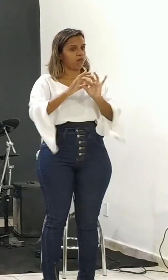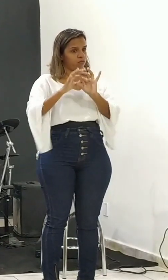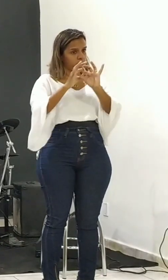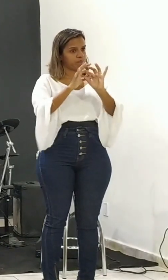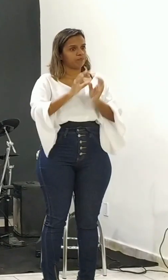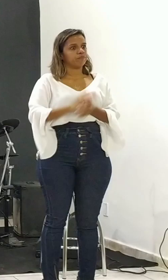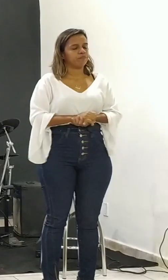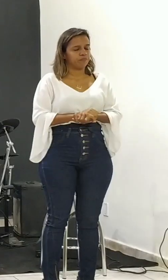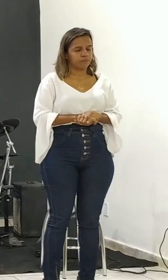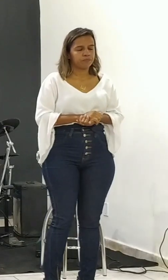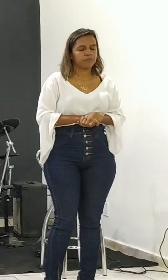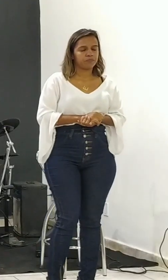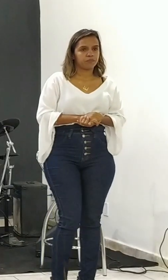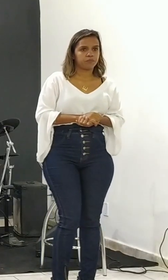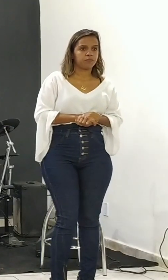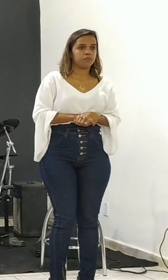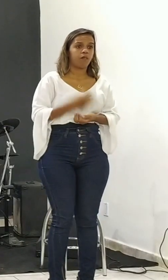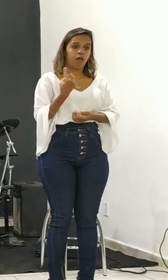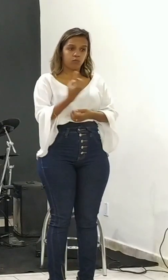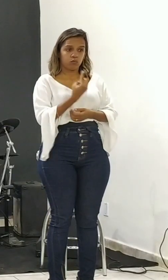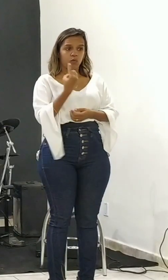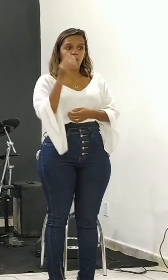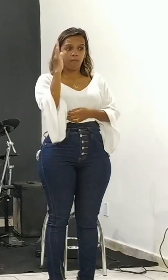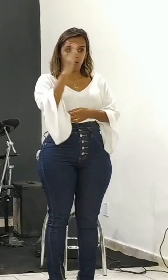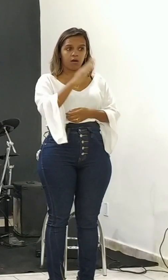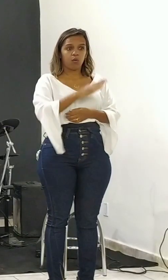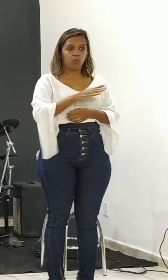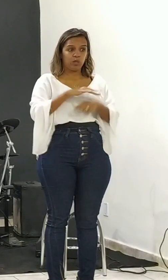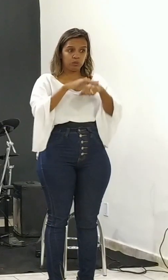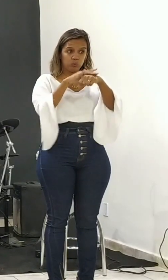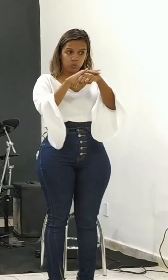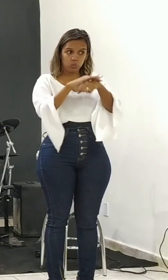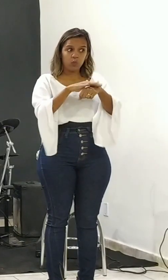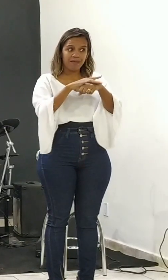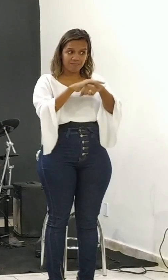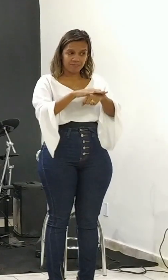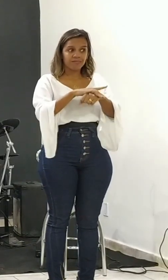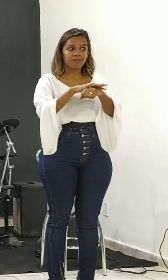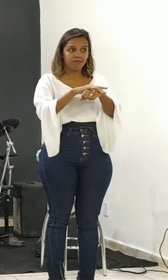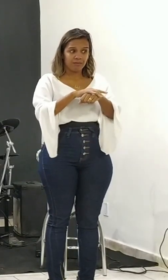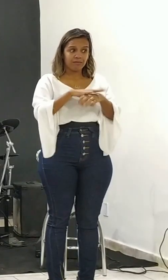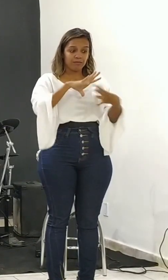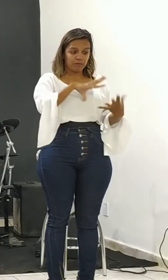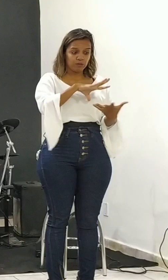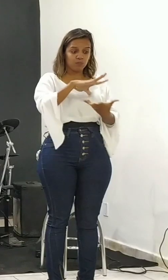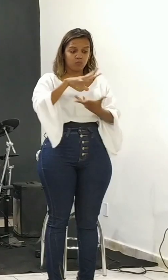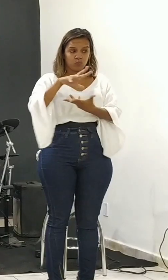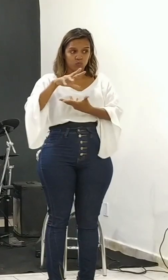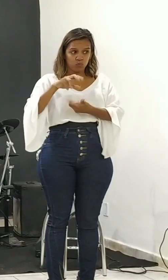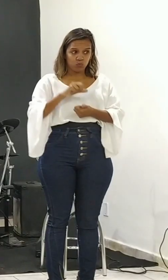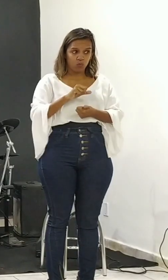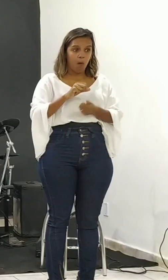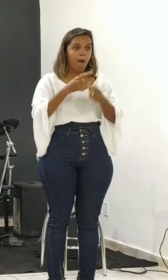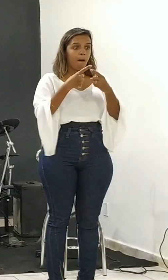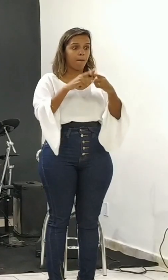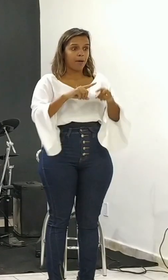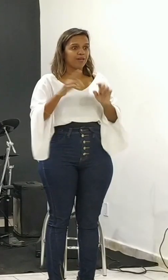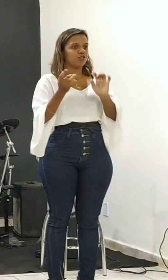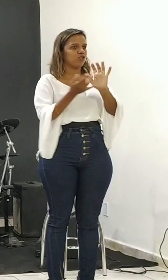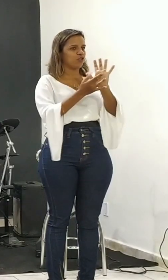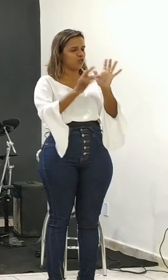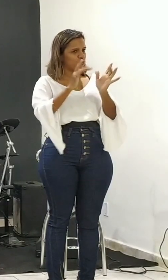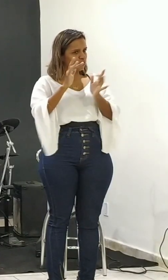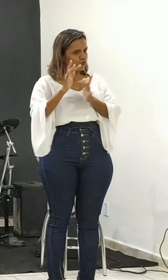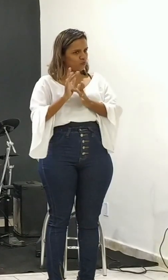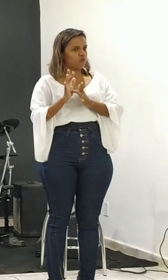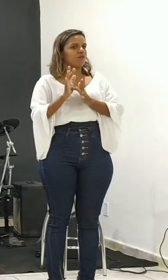unidade. A solidão é um mal, é uma doença do nosso século. Mas Jesus é a solução, irmão. É